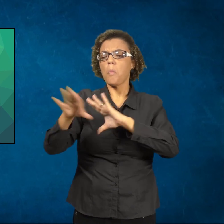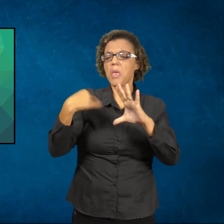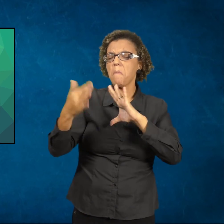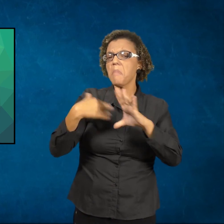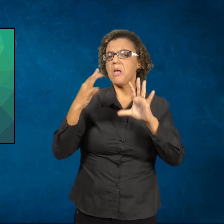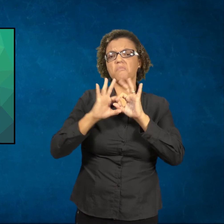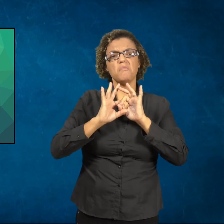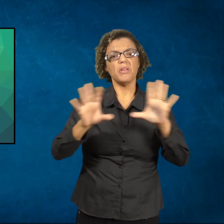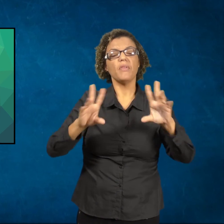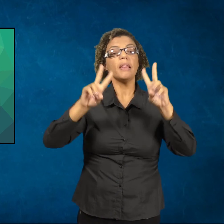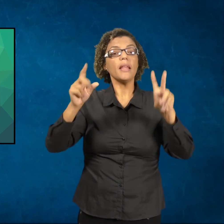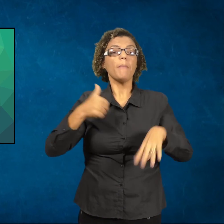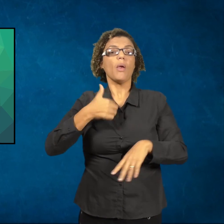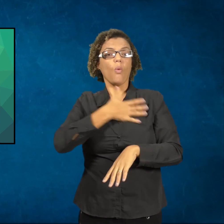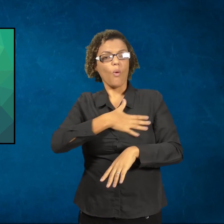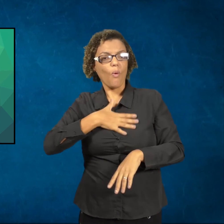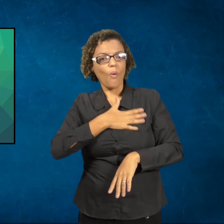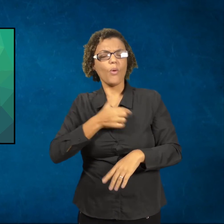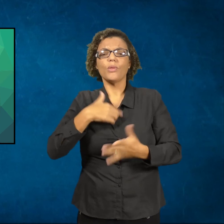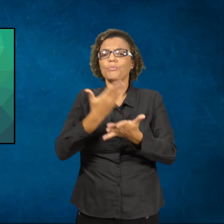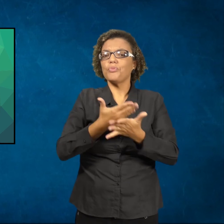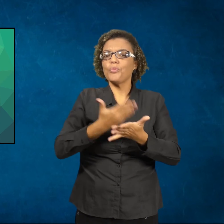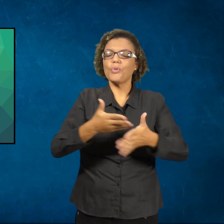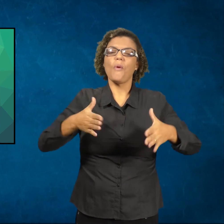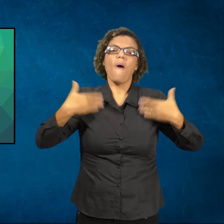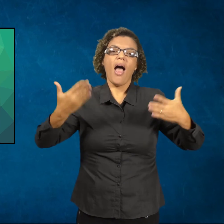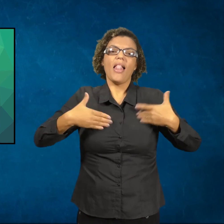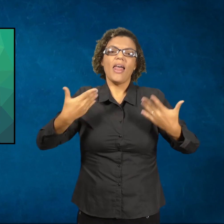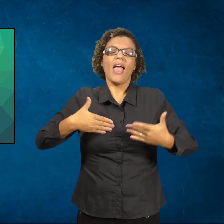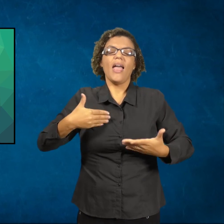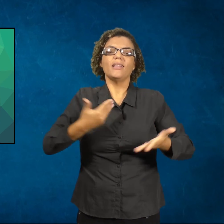estudo, que eu, assim, tenho muita alegria, muito prazer